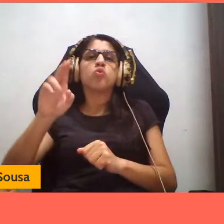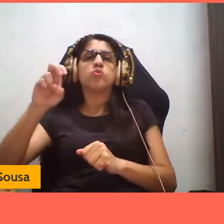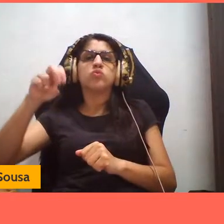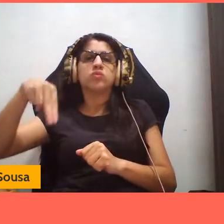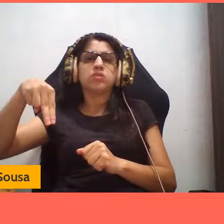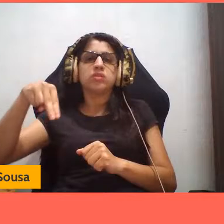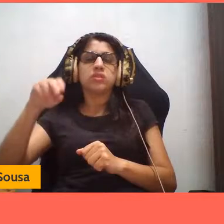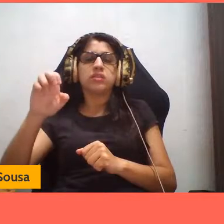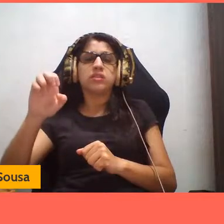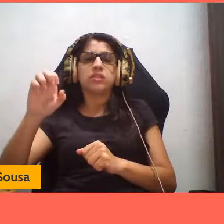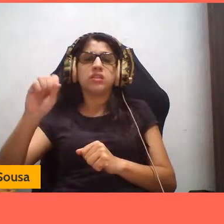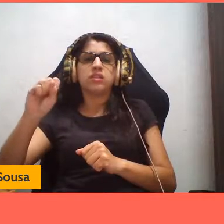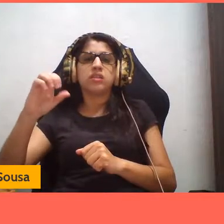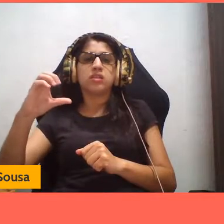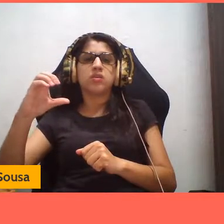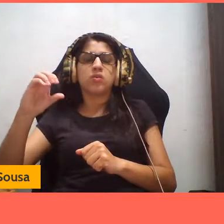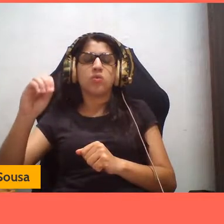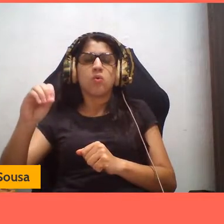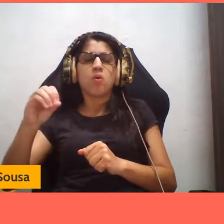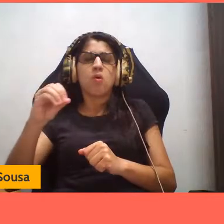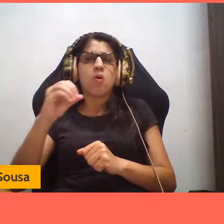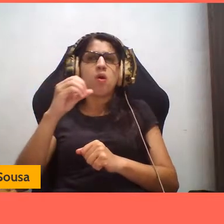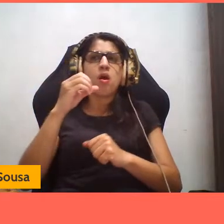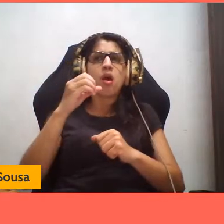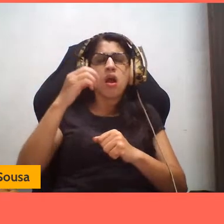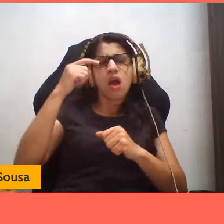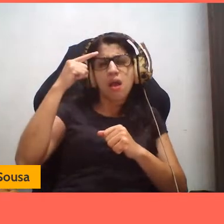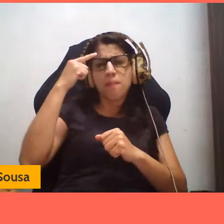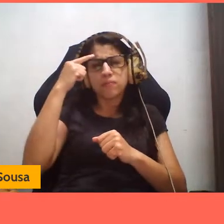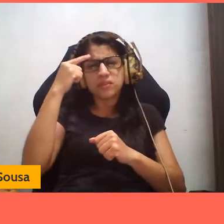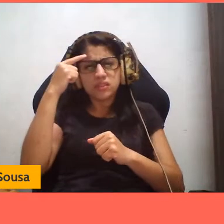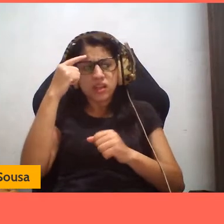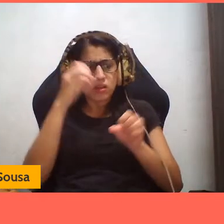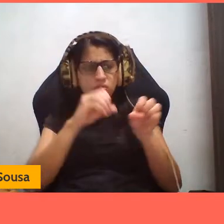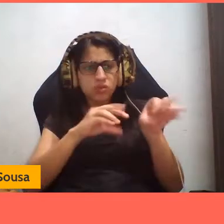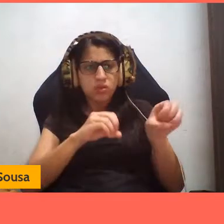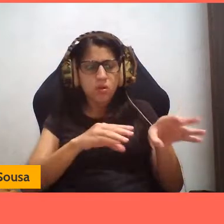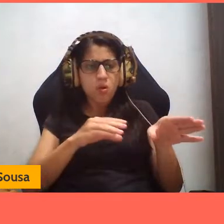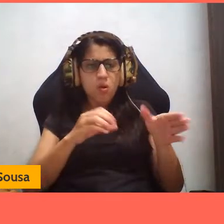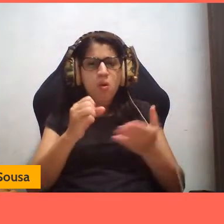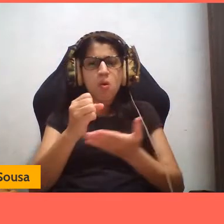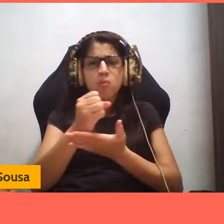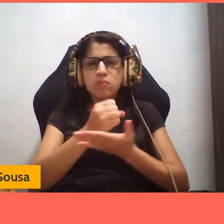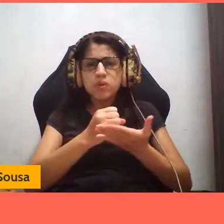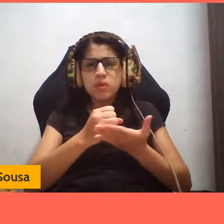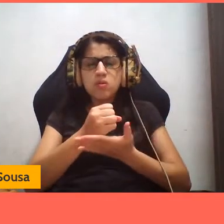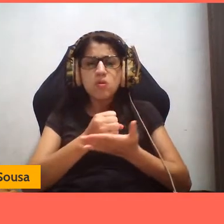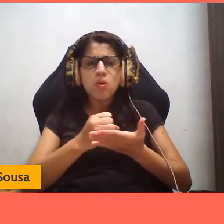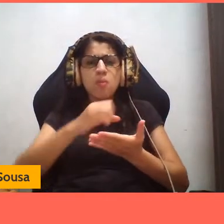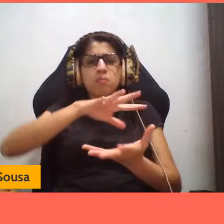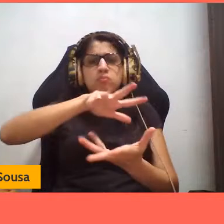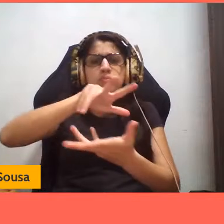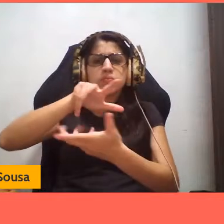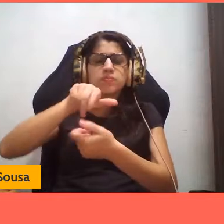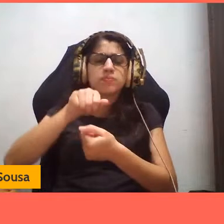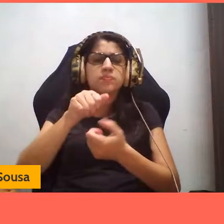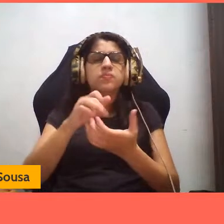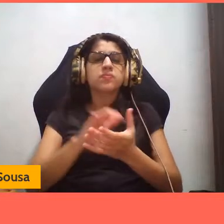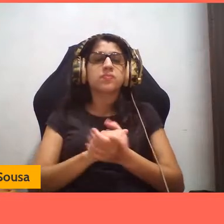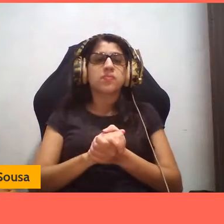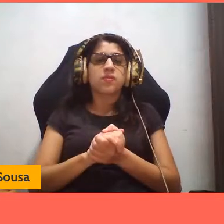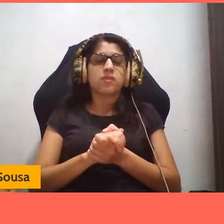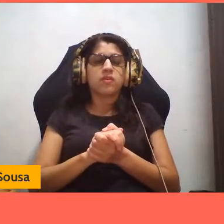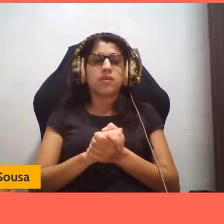Repensar a Educação Rumo a um Bem Comum Mundial. Esse relatório reforça a visão